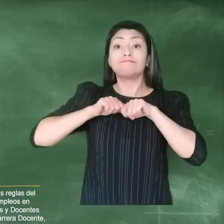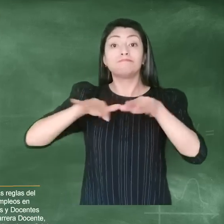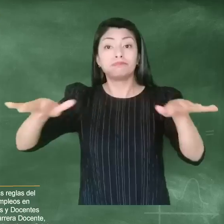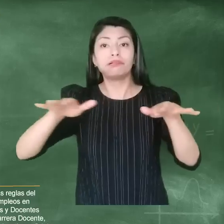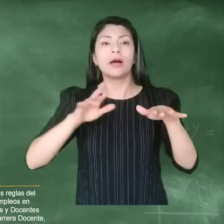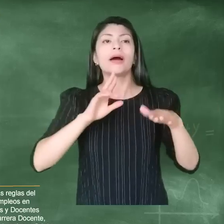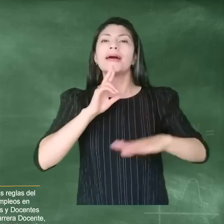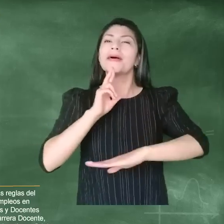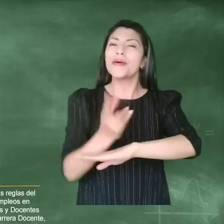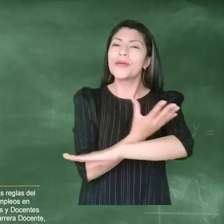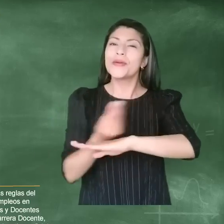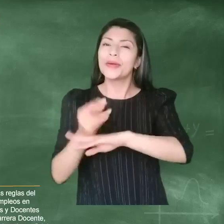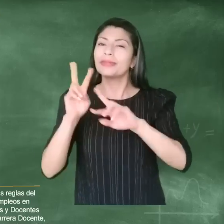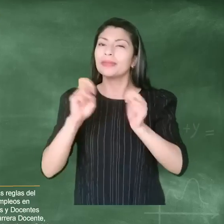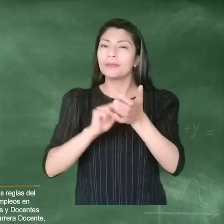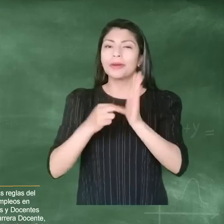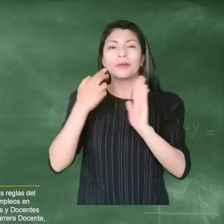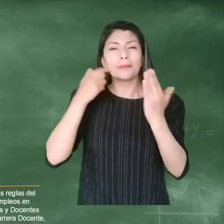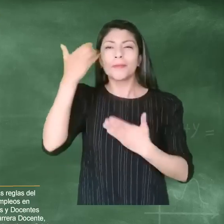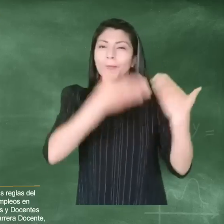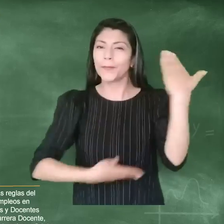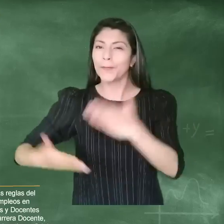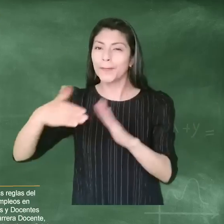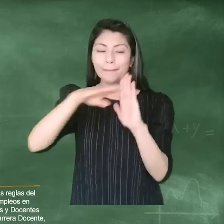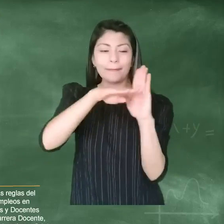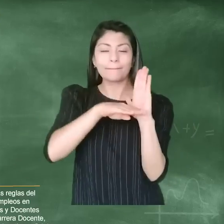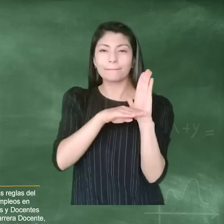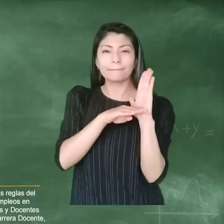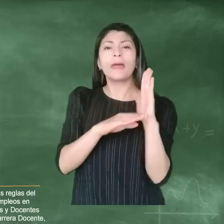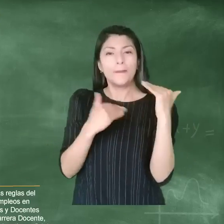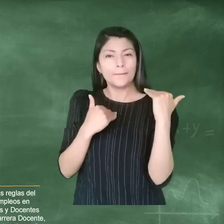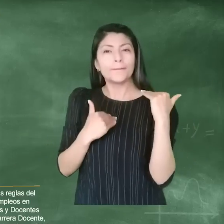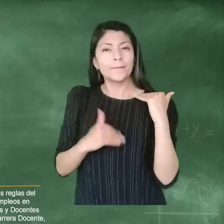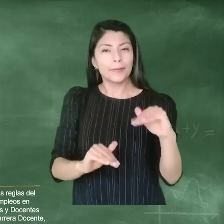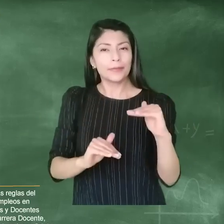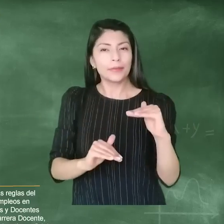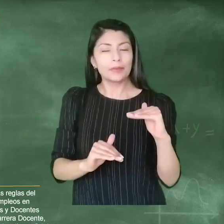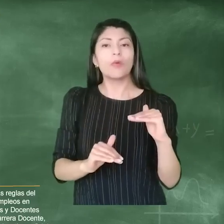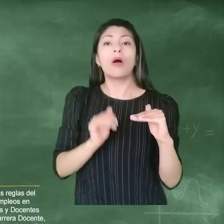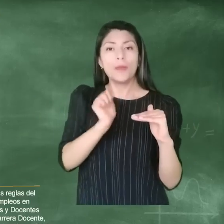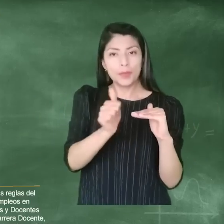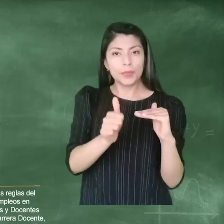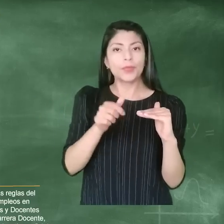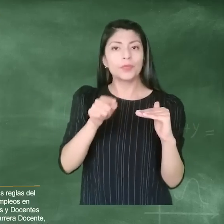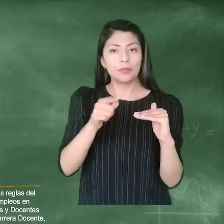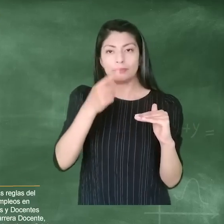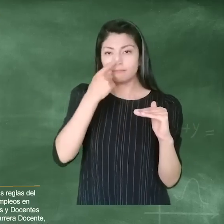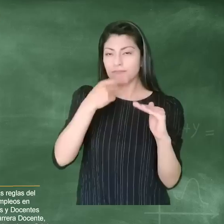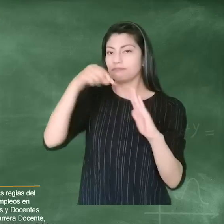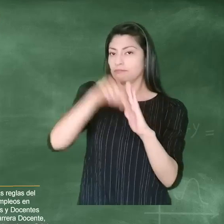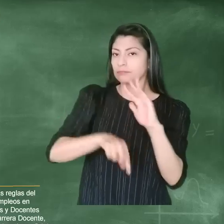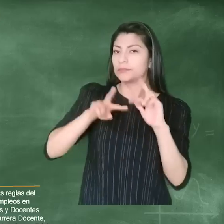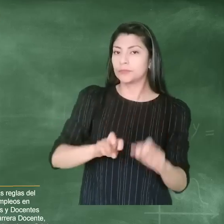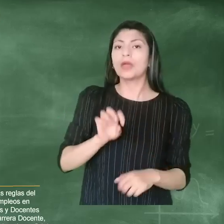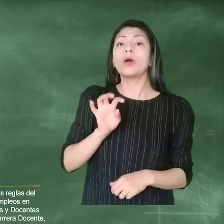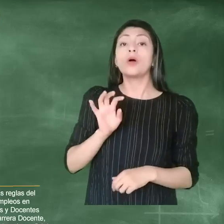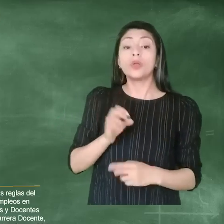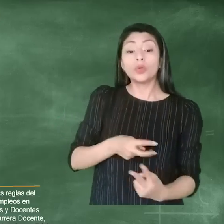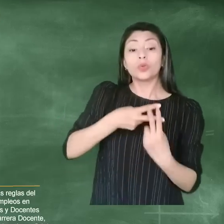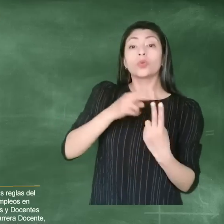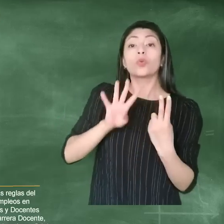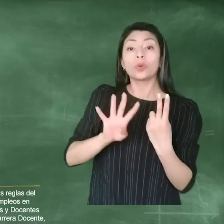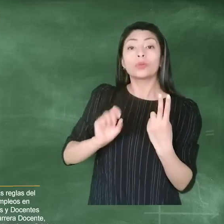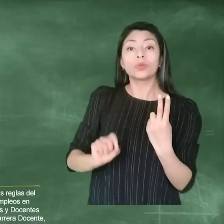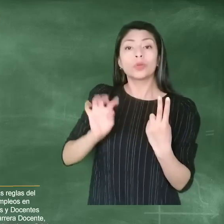de resultados y las reclamaciones para la etapa de verificación de requisitos mínimos deberá ser consultada en los